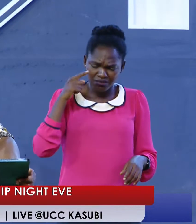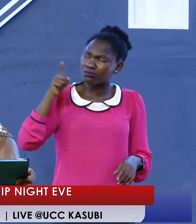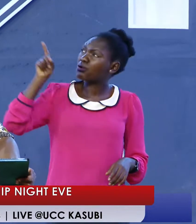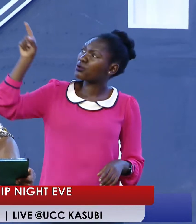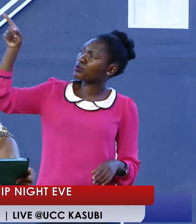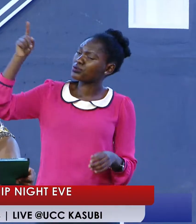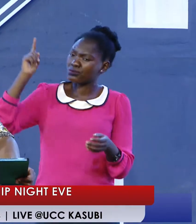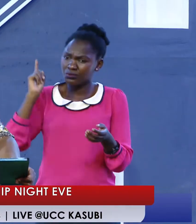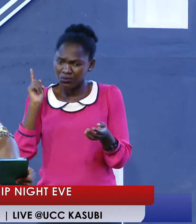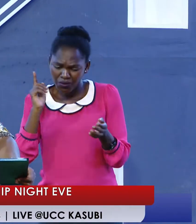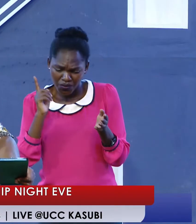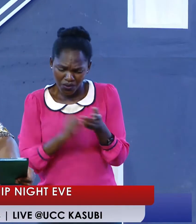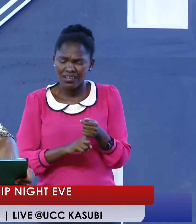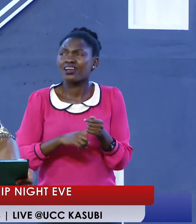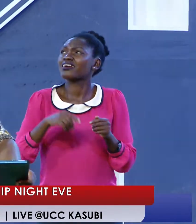Zizemu Nonya.